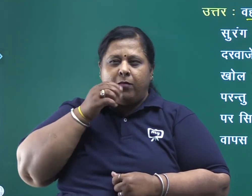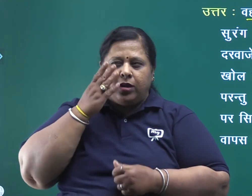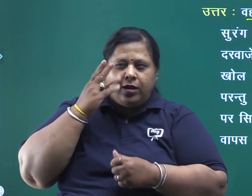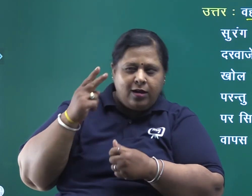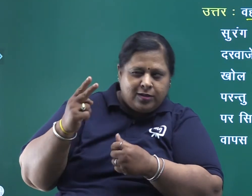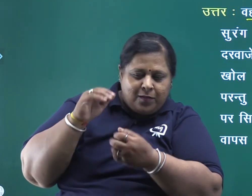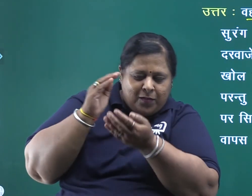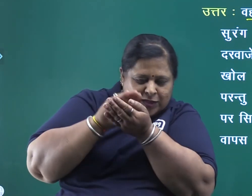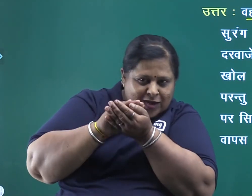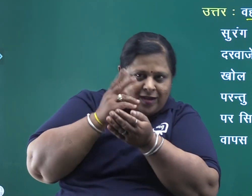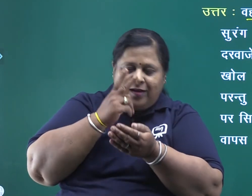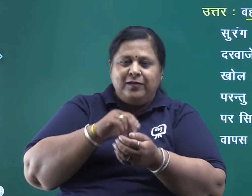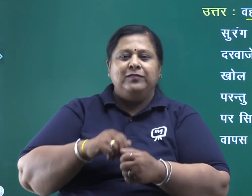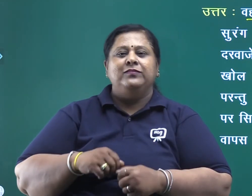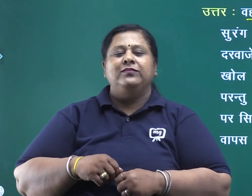बचाकर